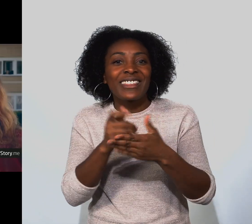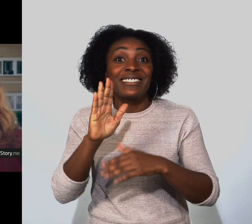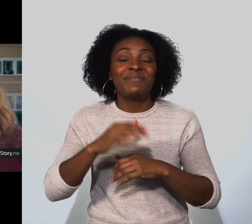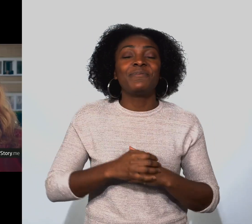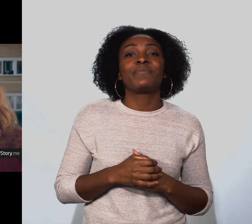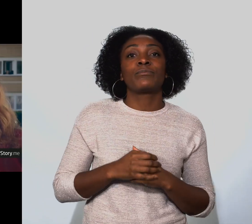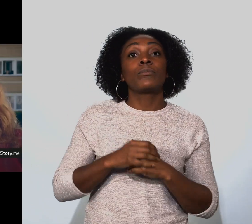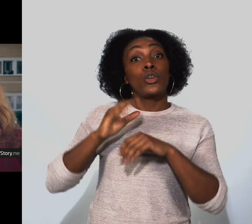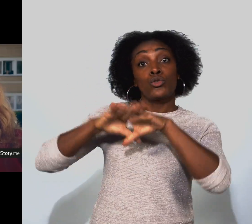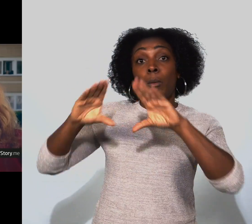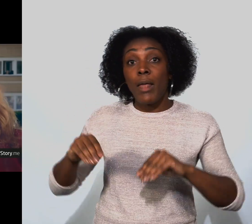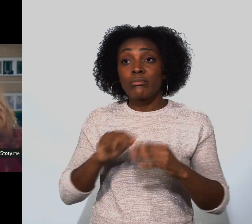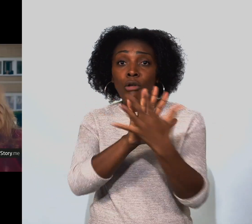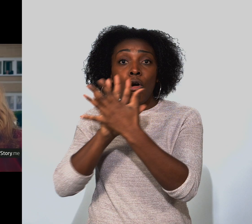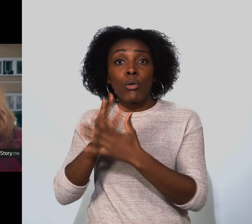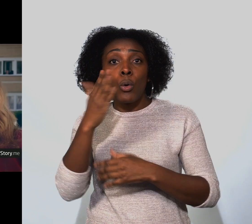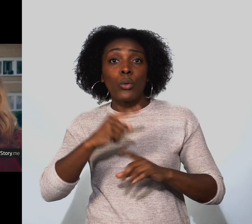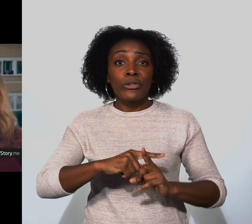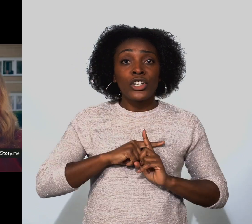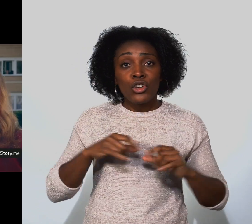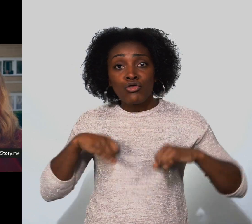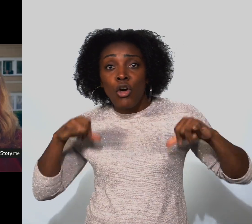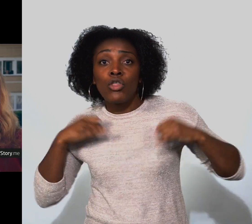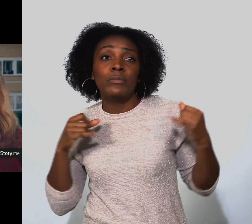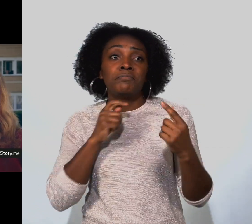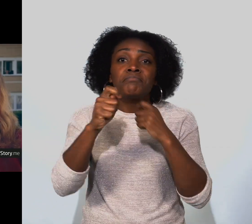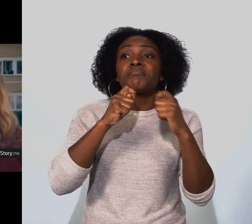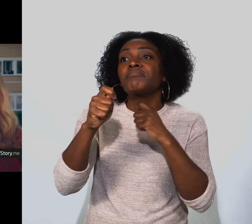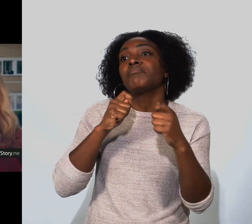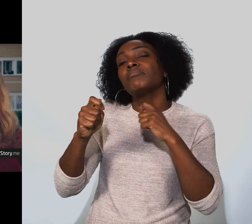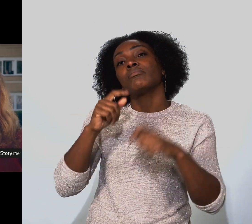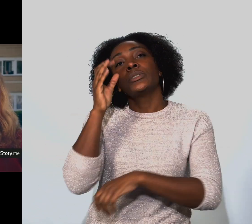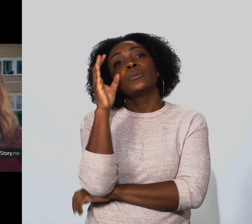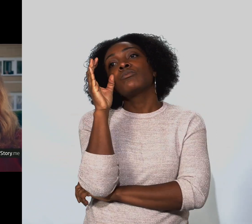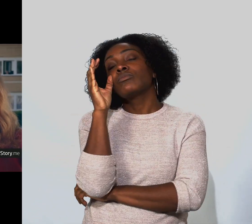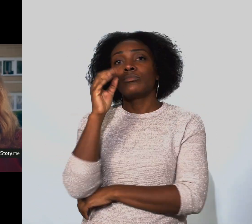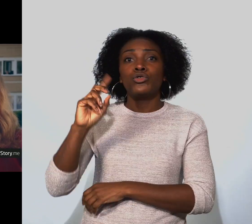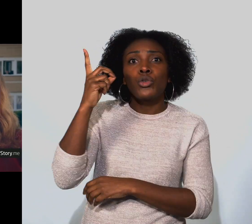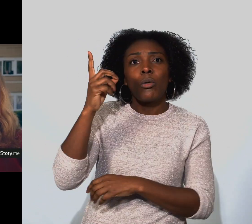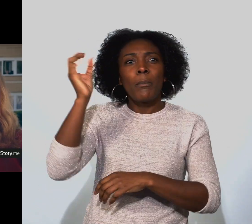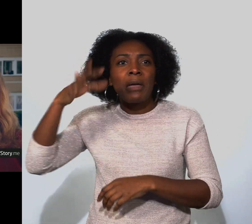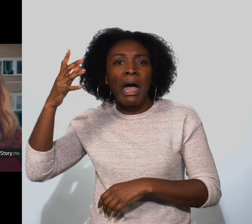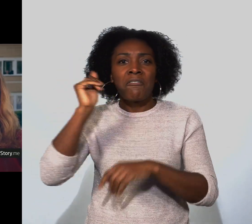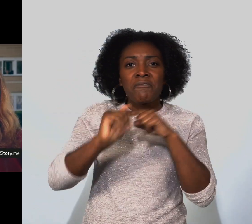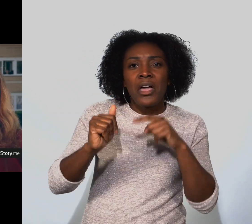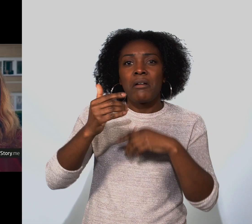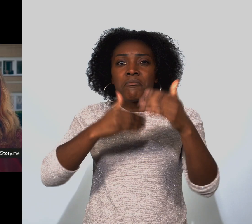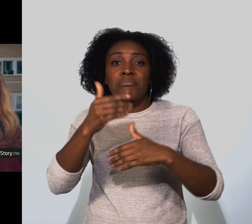Et finalement, sur place, j'ai parlé avec d'autres chrétiens, d'autres jeunes, qui m'ont raconté ce que Dieu avait fait pour